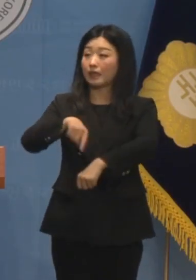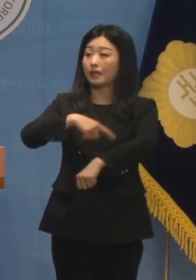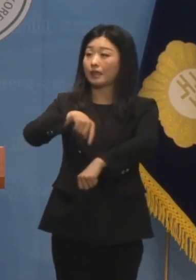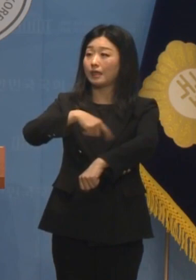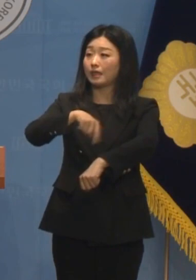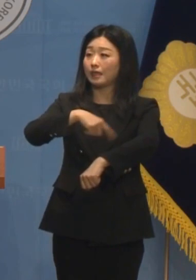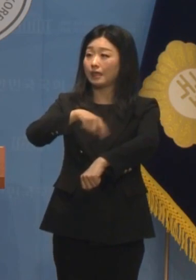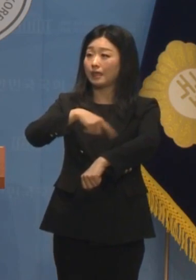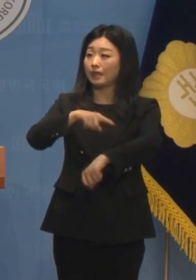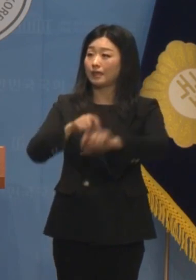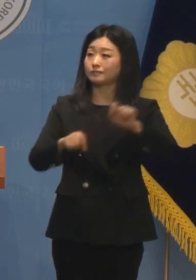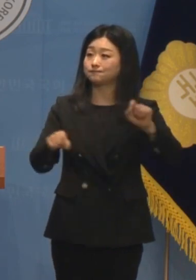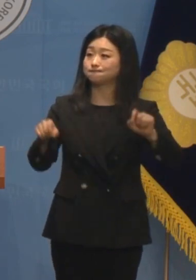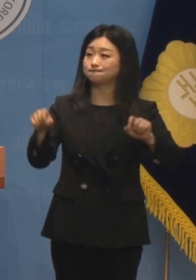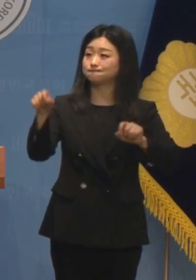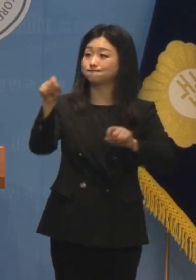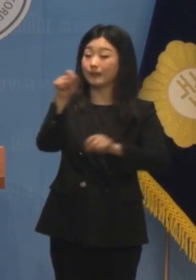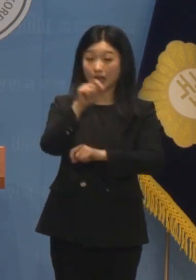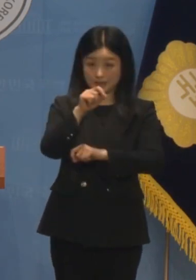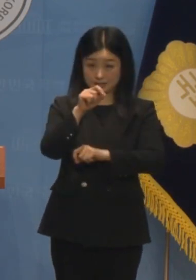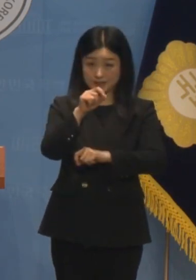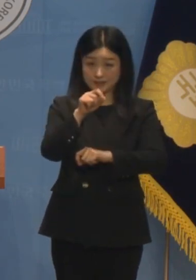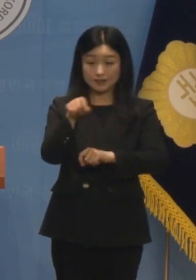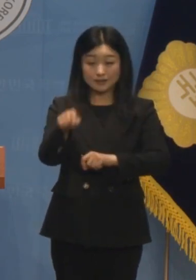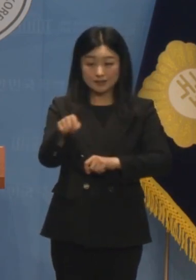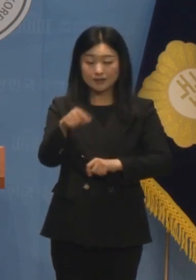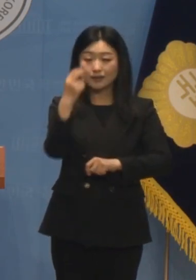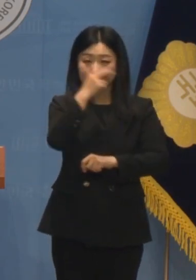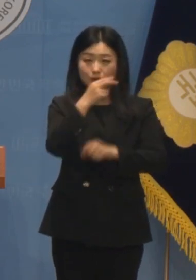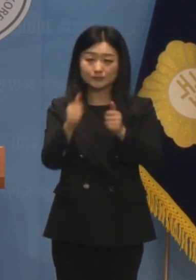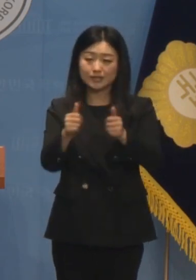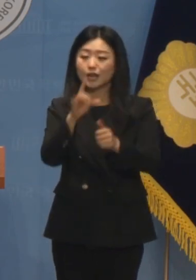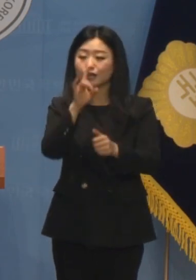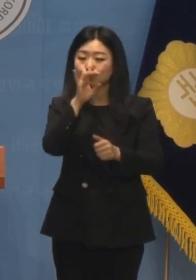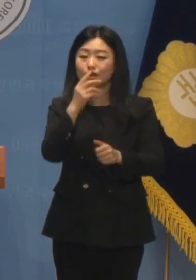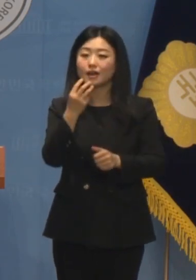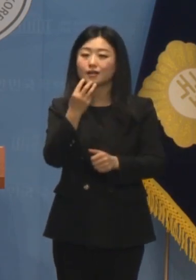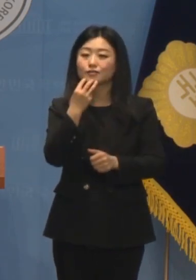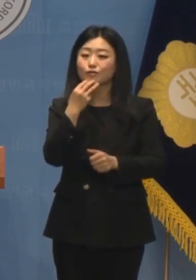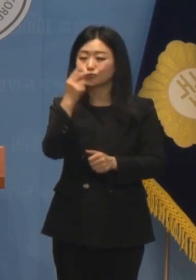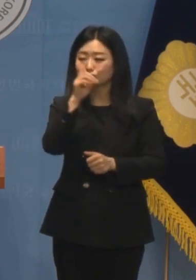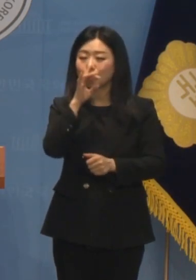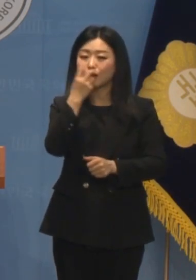하면서 태업한 곳이 바로 서울중앙지검입니다.